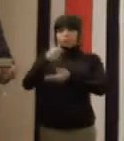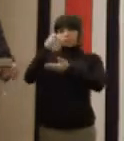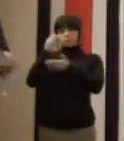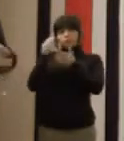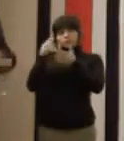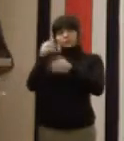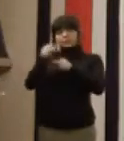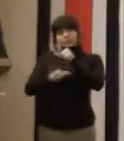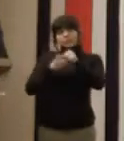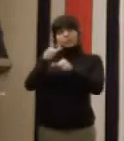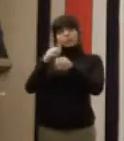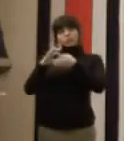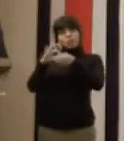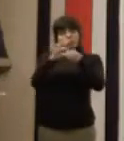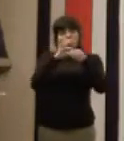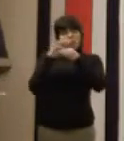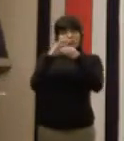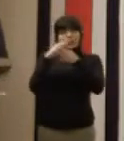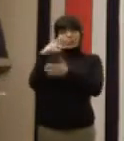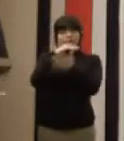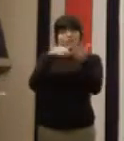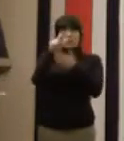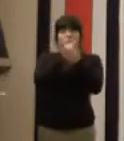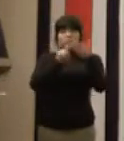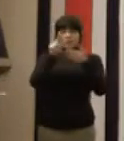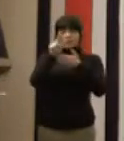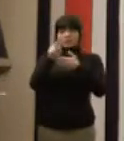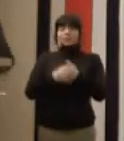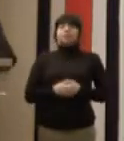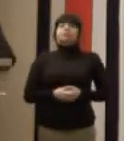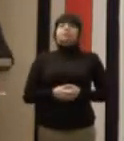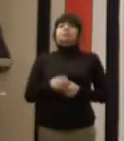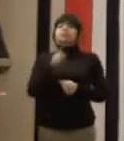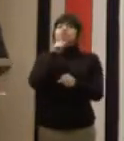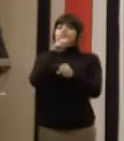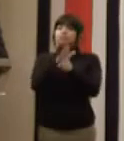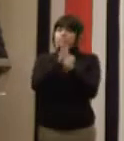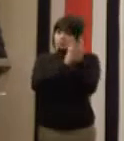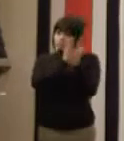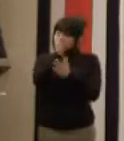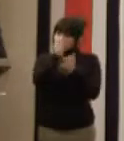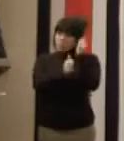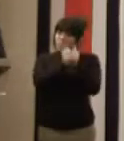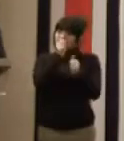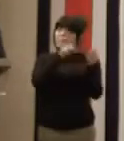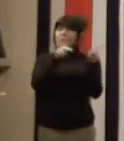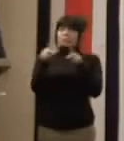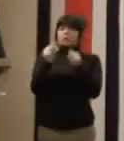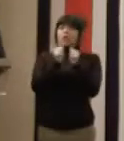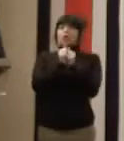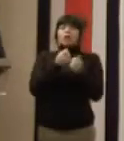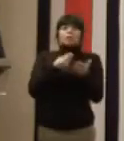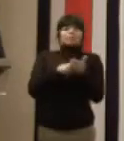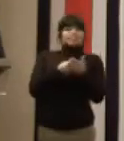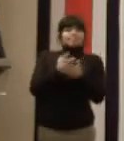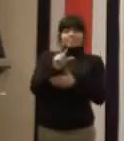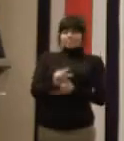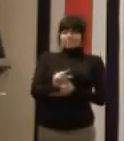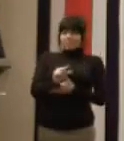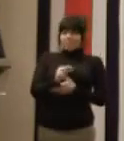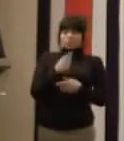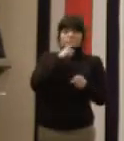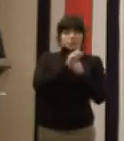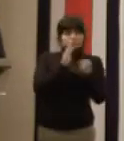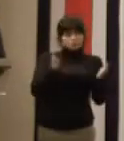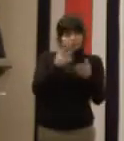a los esfuerzos de coordinación interuniversitaria, de garantizar un acceso mayor de las personas con menores ingresos a